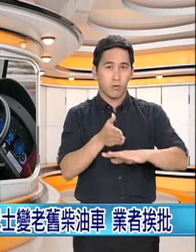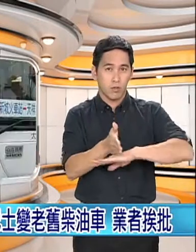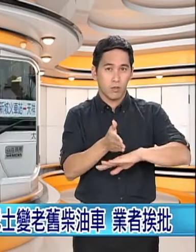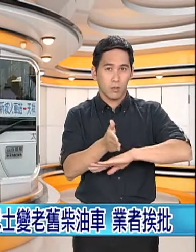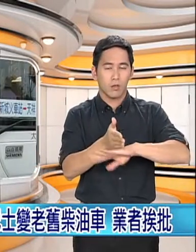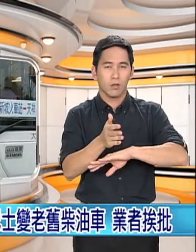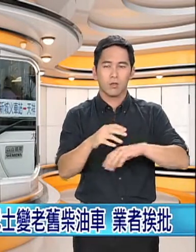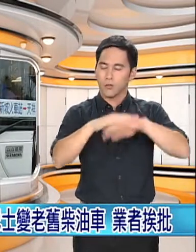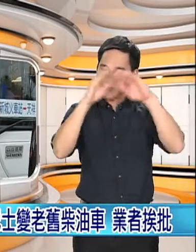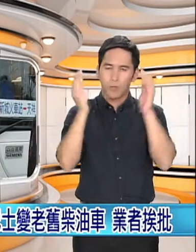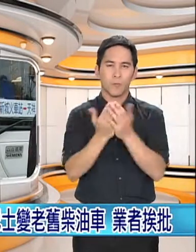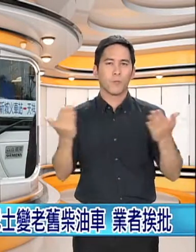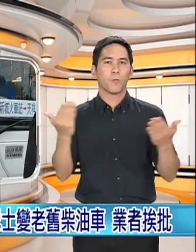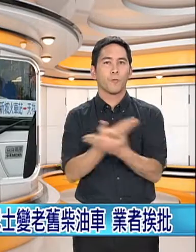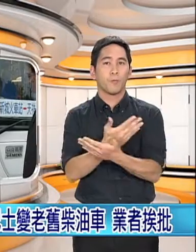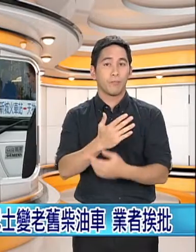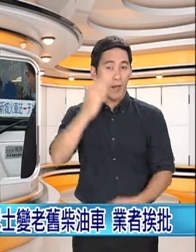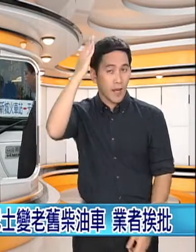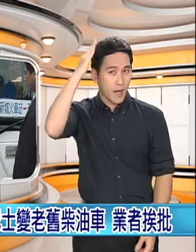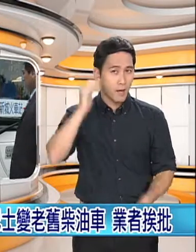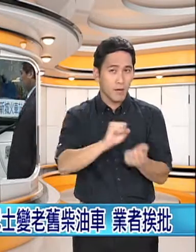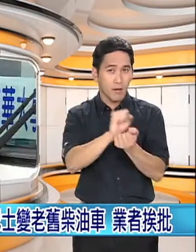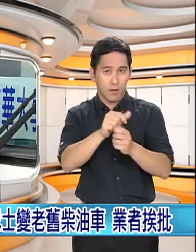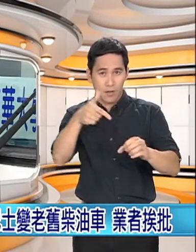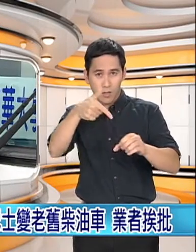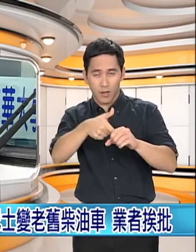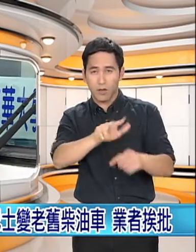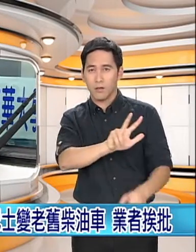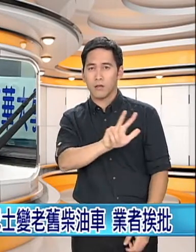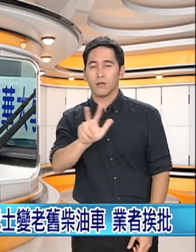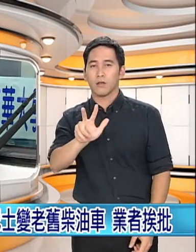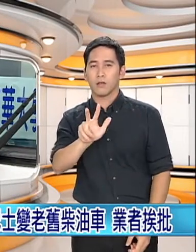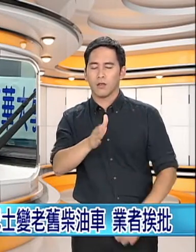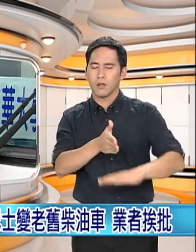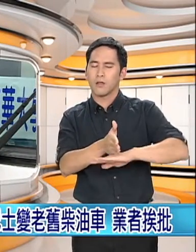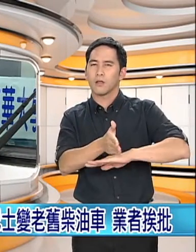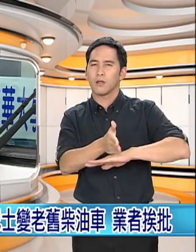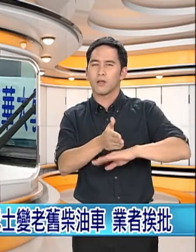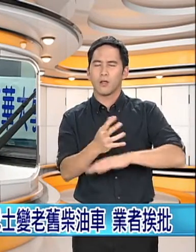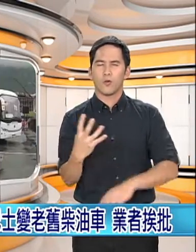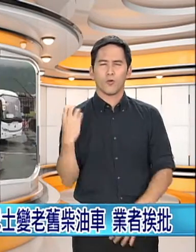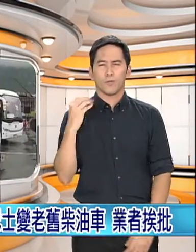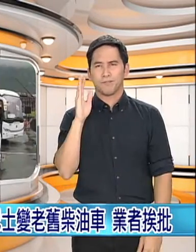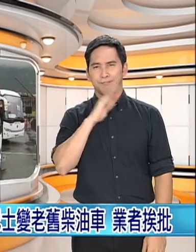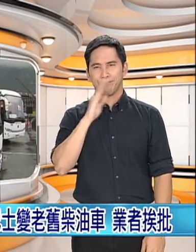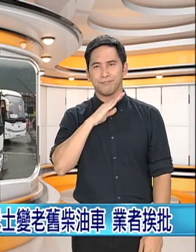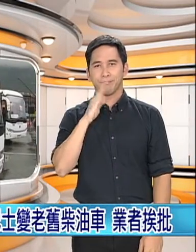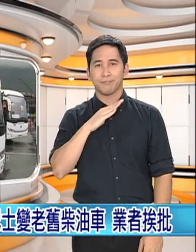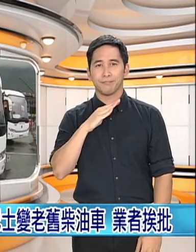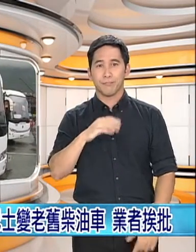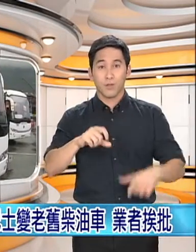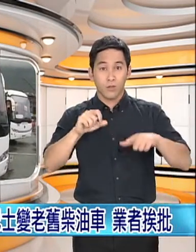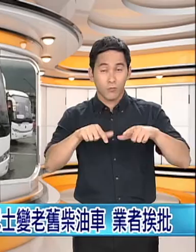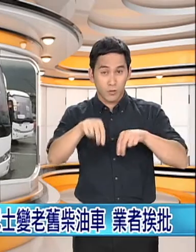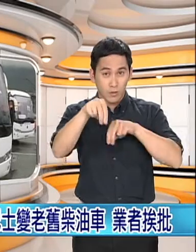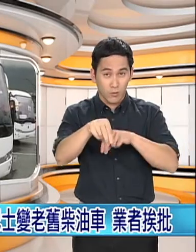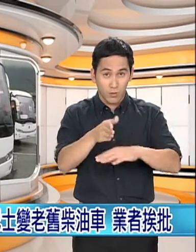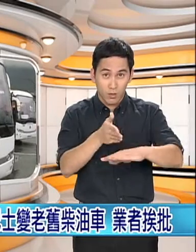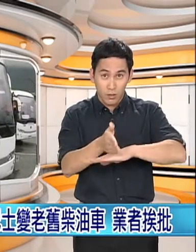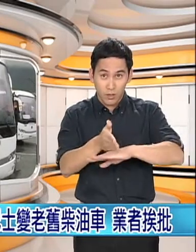全都变成老旧的柴油公车。业者说，是因为合作的厂商突然结束